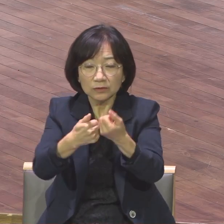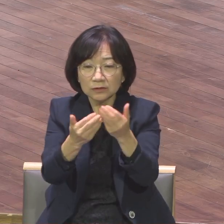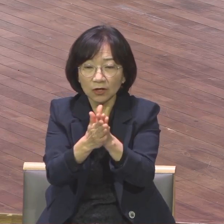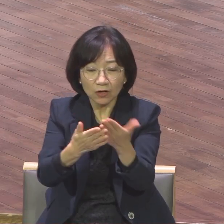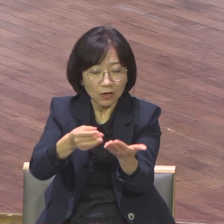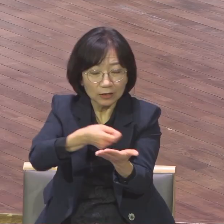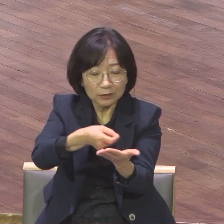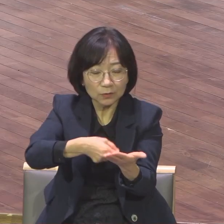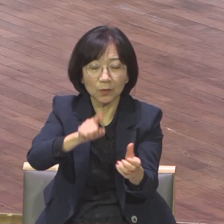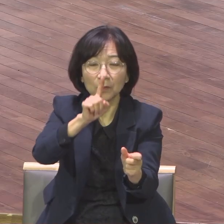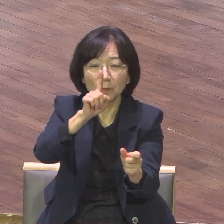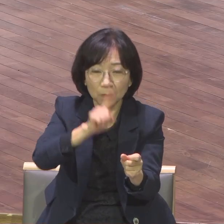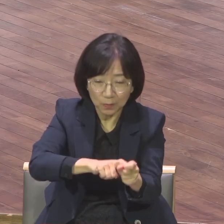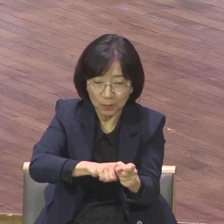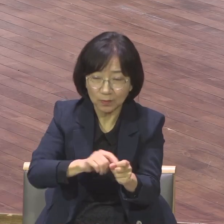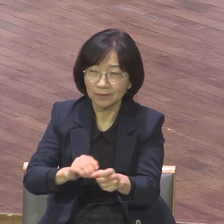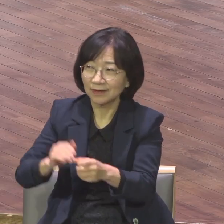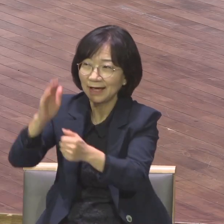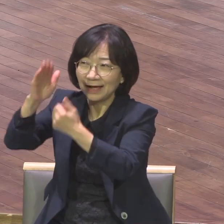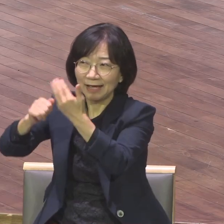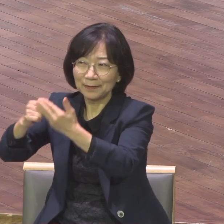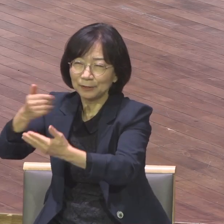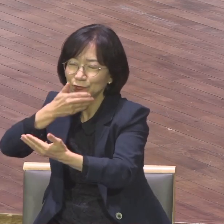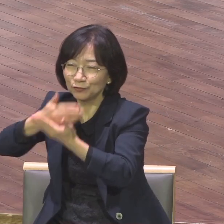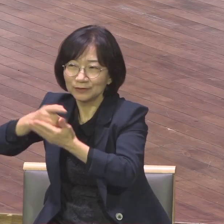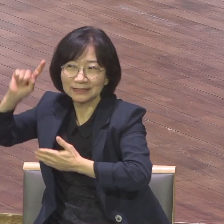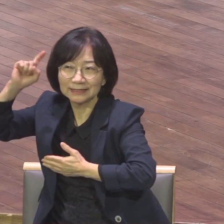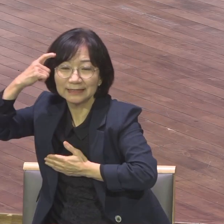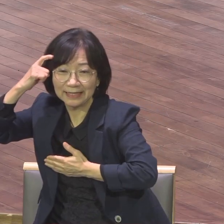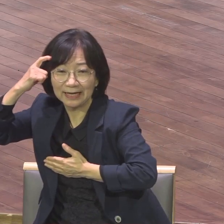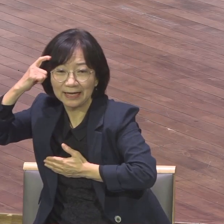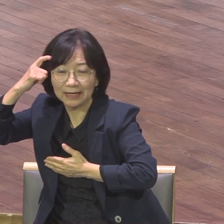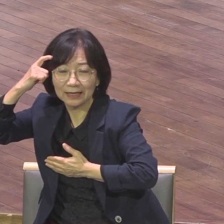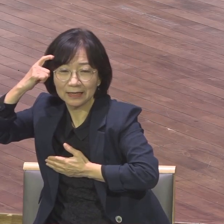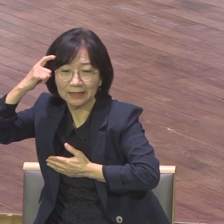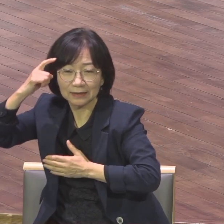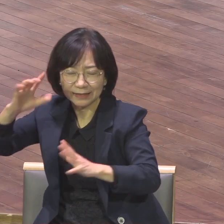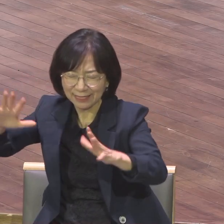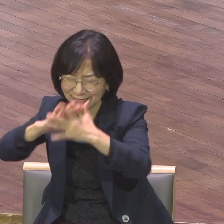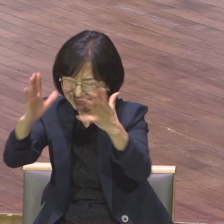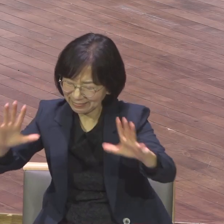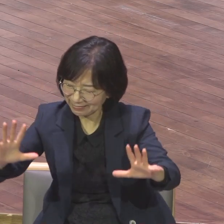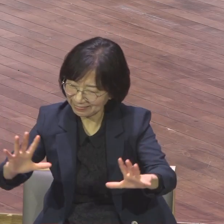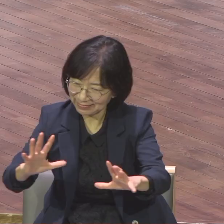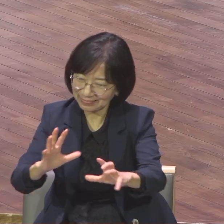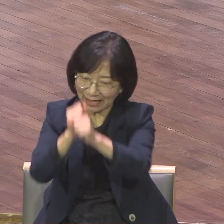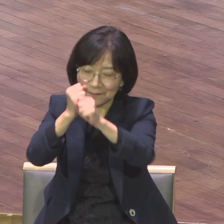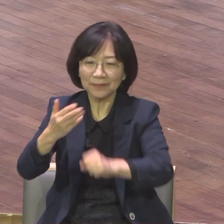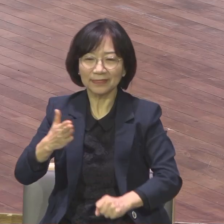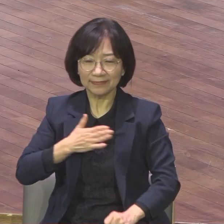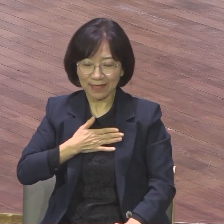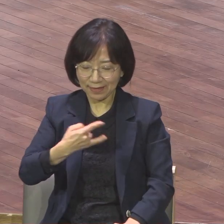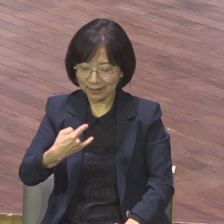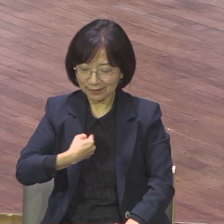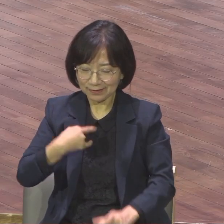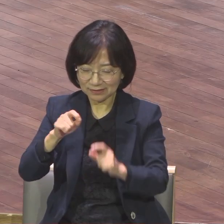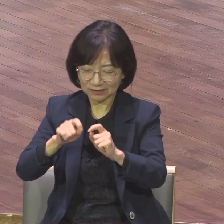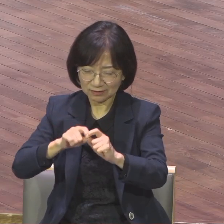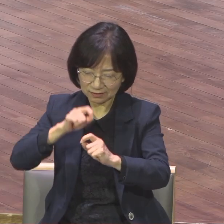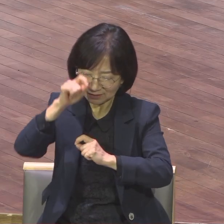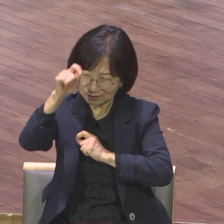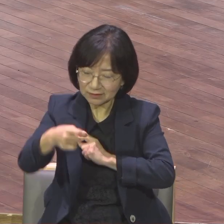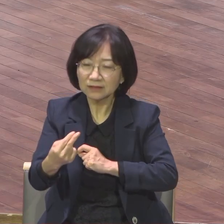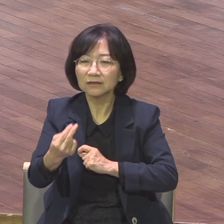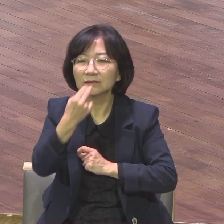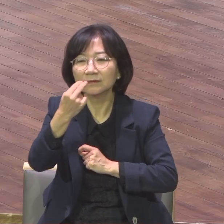하나님의 생각의 핵심이라고요. 내게 영생 주시려고, 영원한 생명 주시려고.